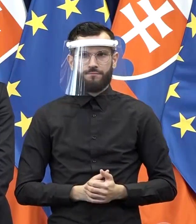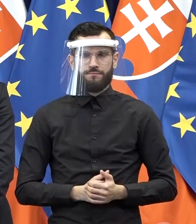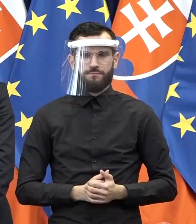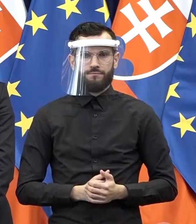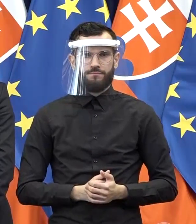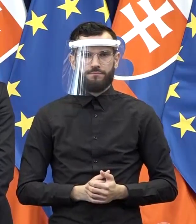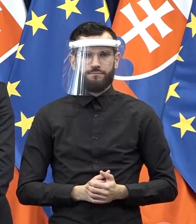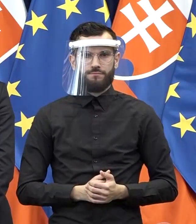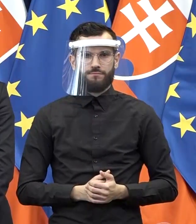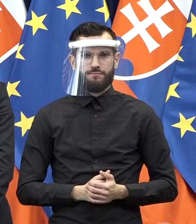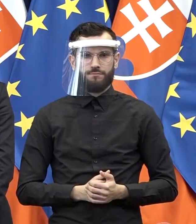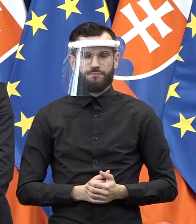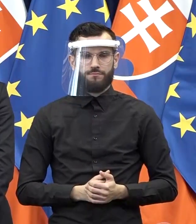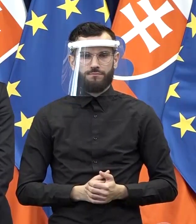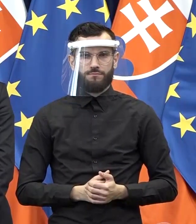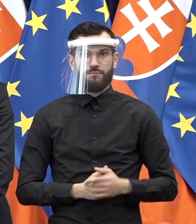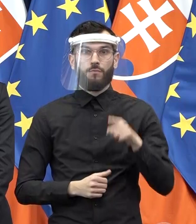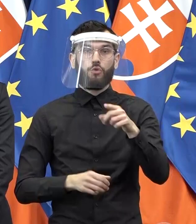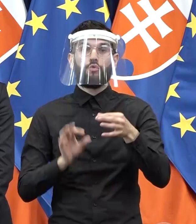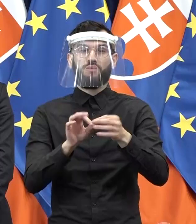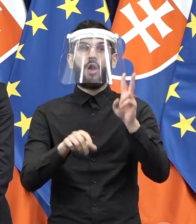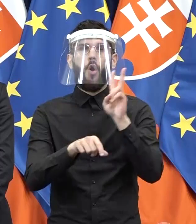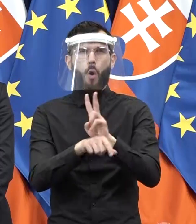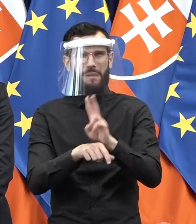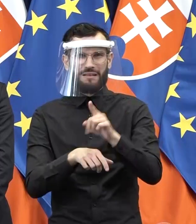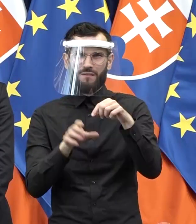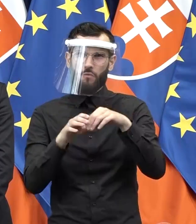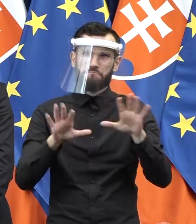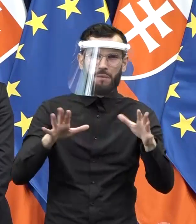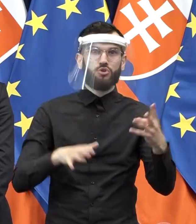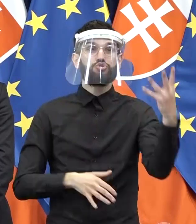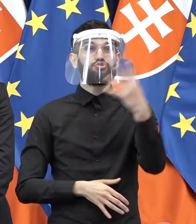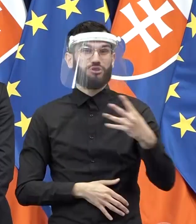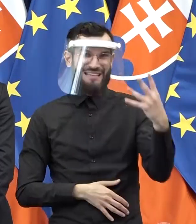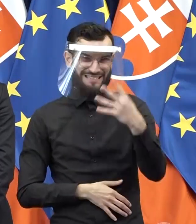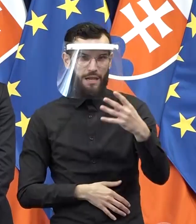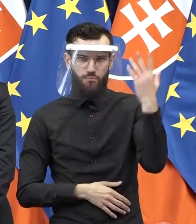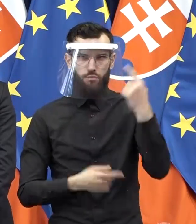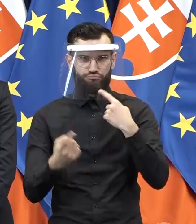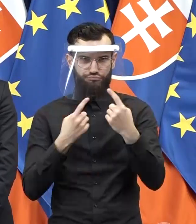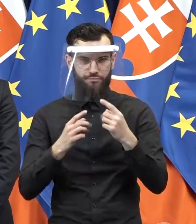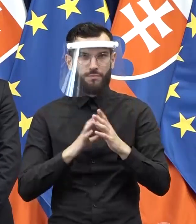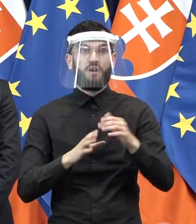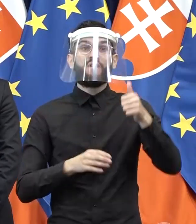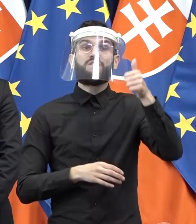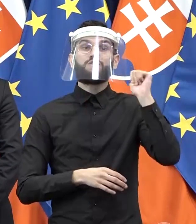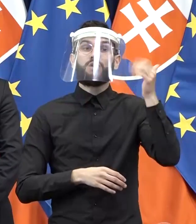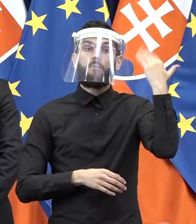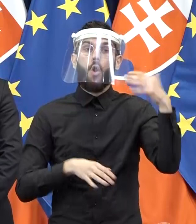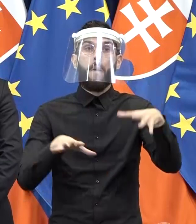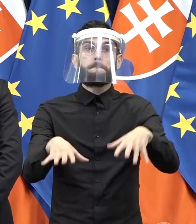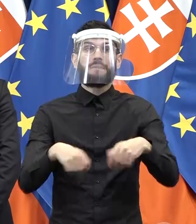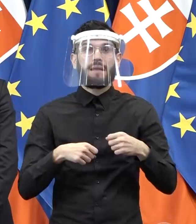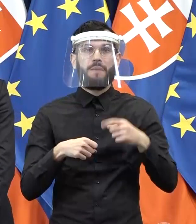Toto sú opatrenia, ich príbližne 40, ktoré som vám komunikoval, ktoré sme včera prijali na